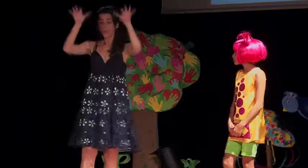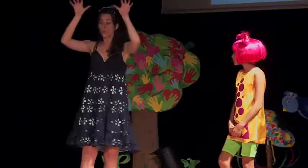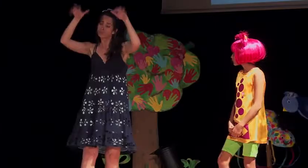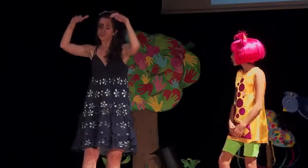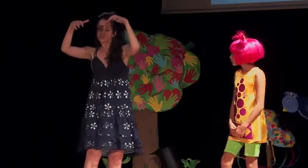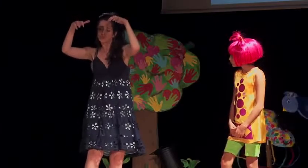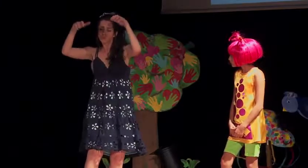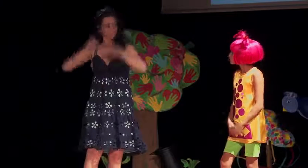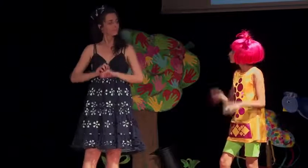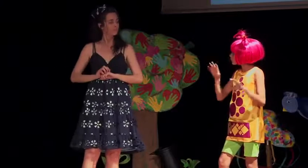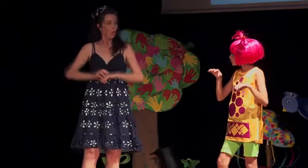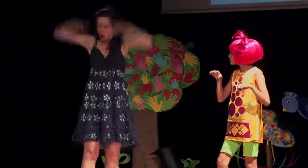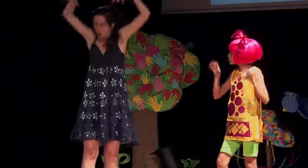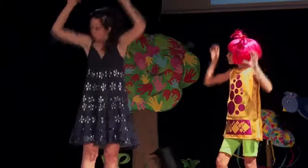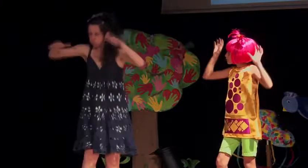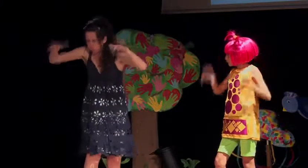un peu et il pleut beaucoup.